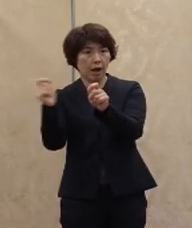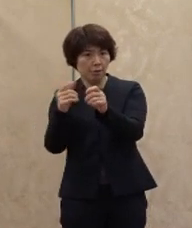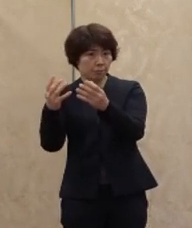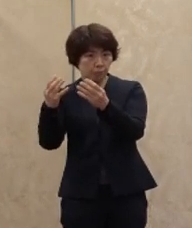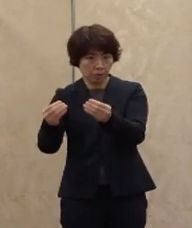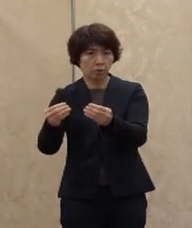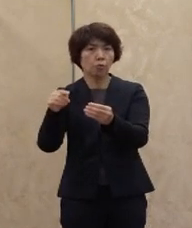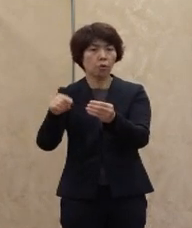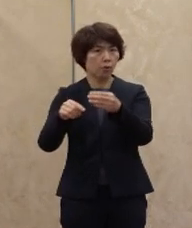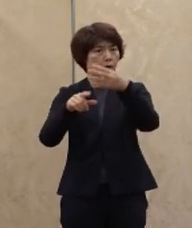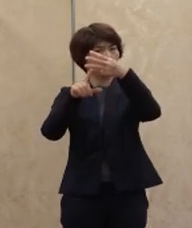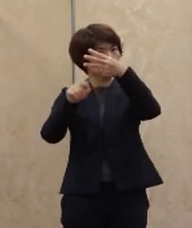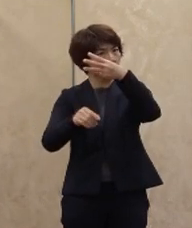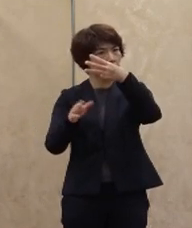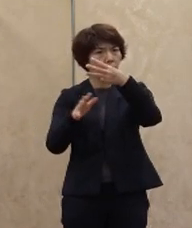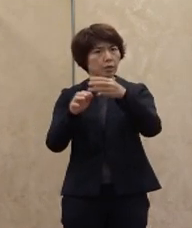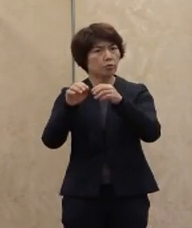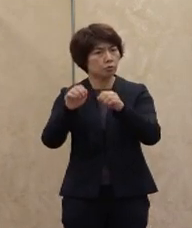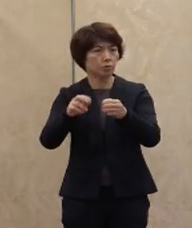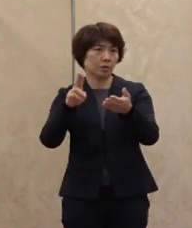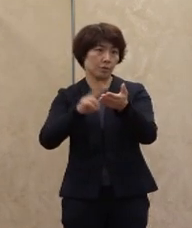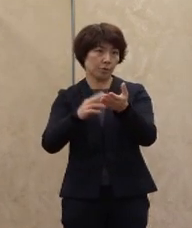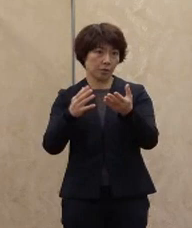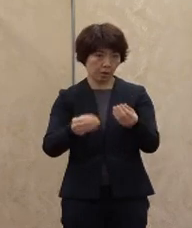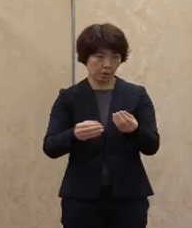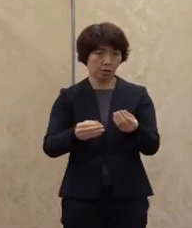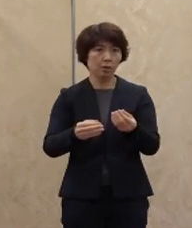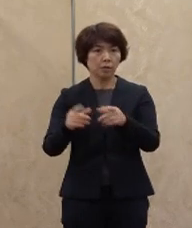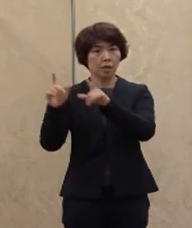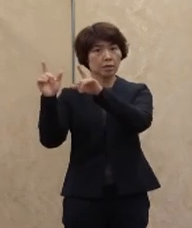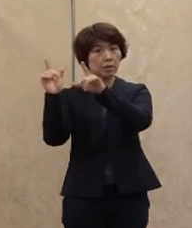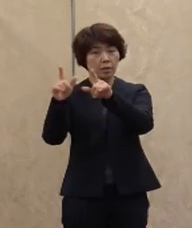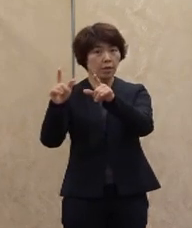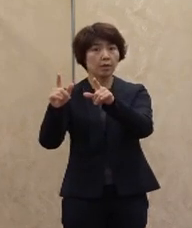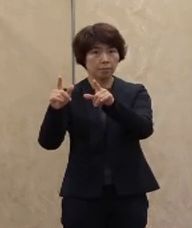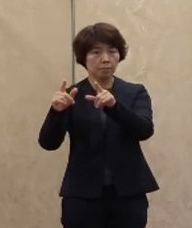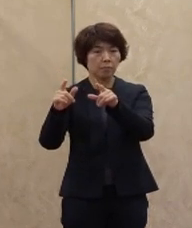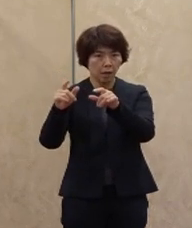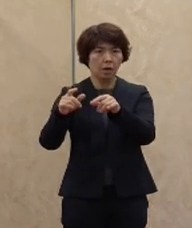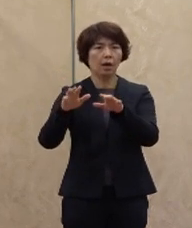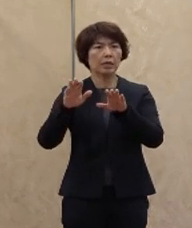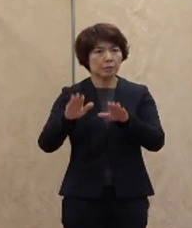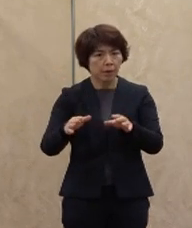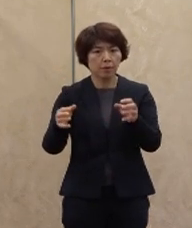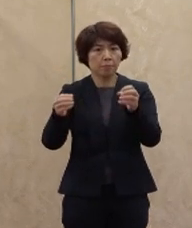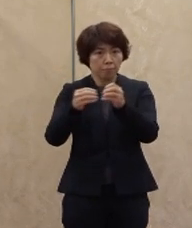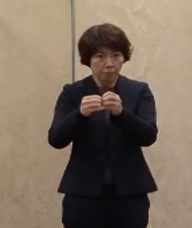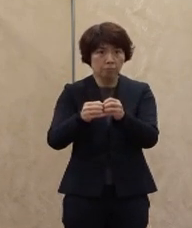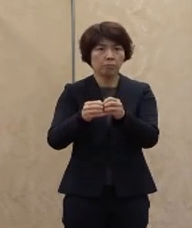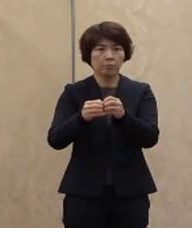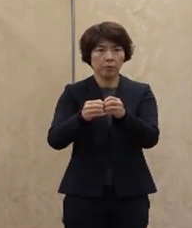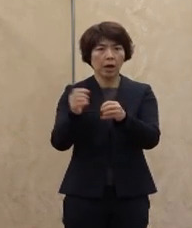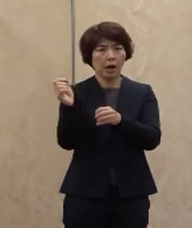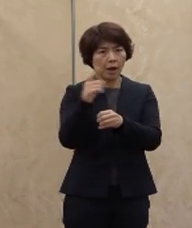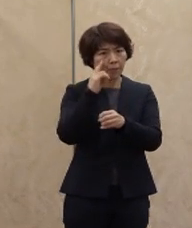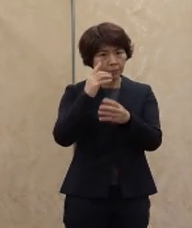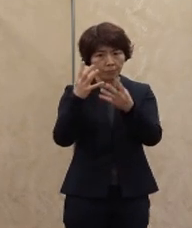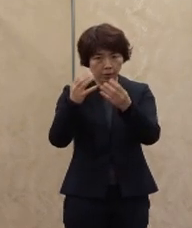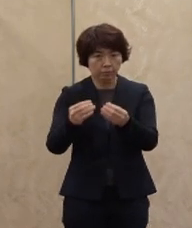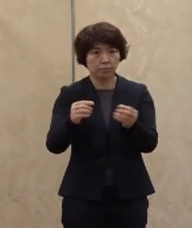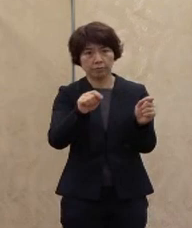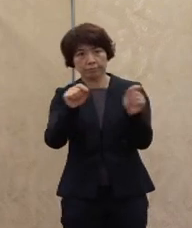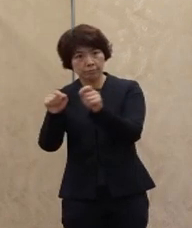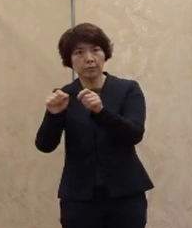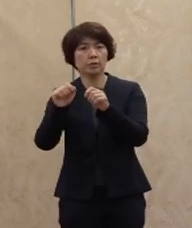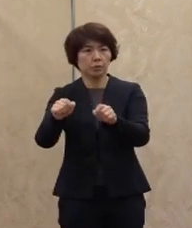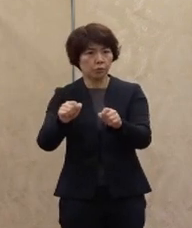は確か3月ぐらいにやるの決まってたのが、まあ、緊急事態宣言が出たので、であるならばもうこの際繰り上げようという趣旨で上げたと思